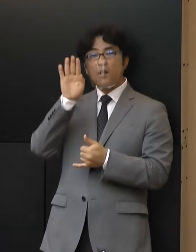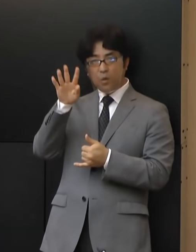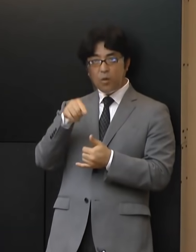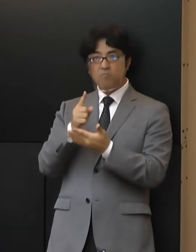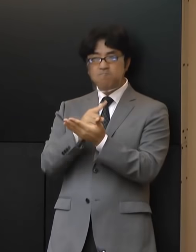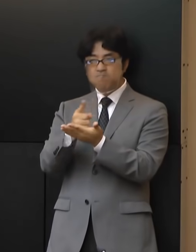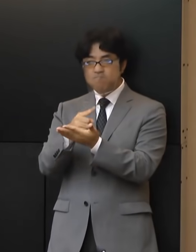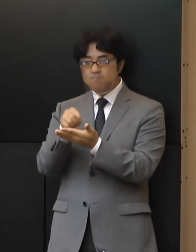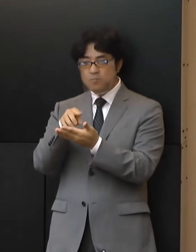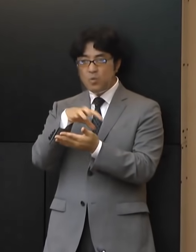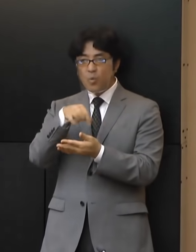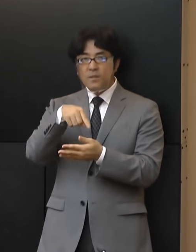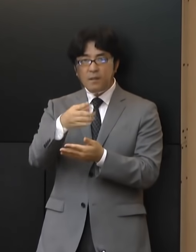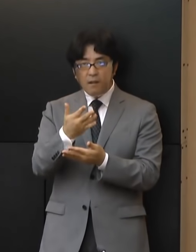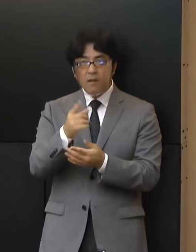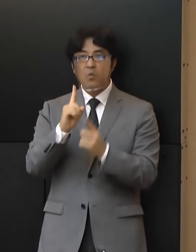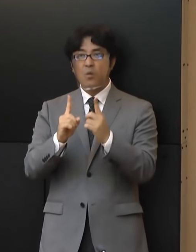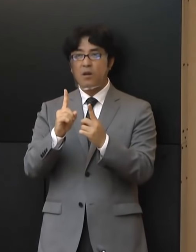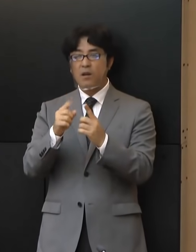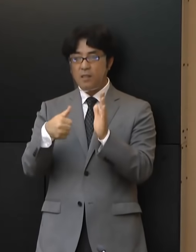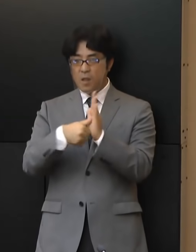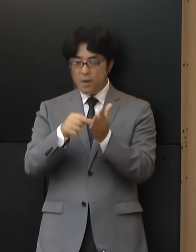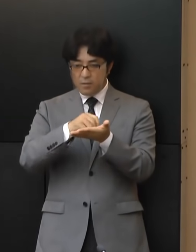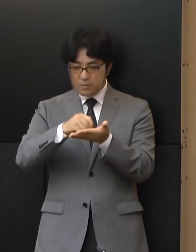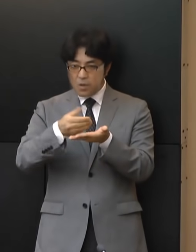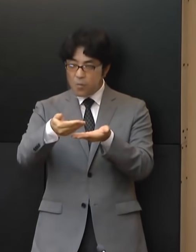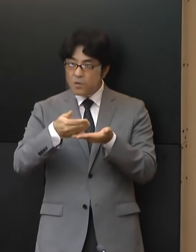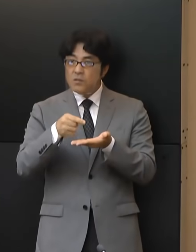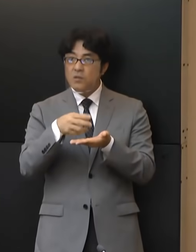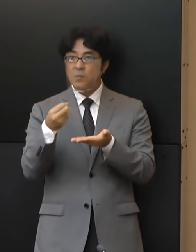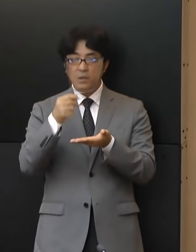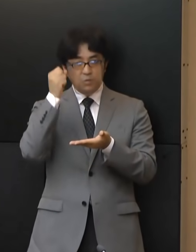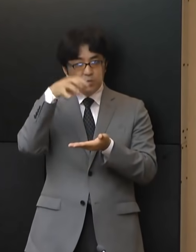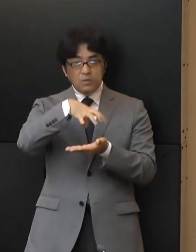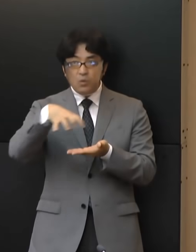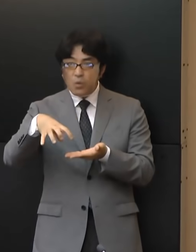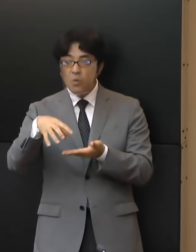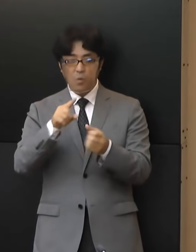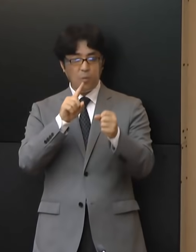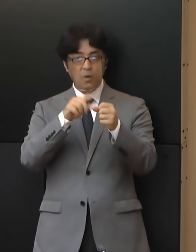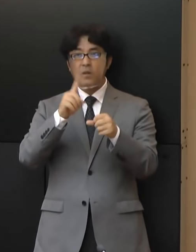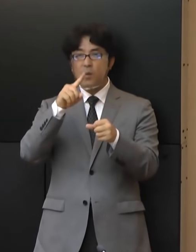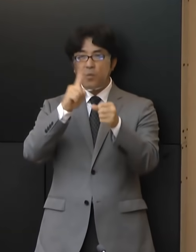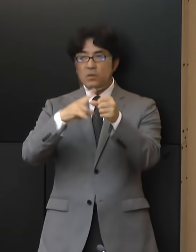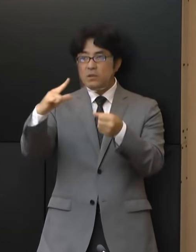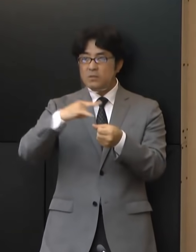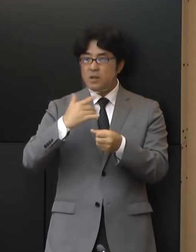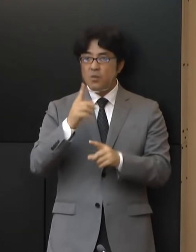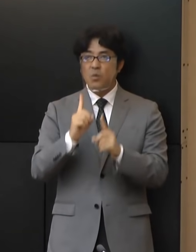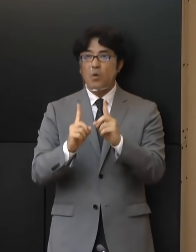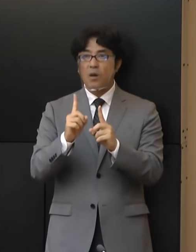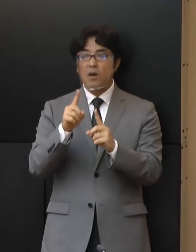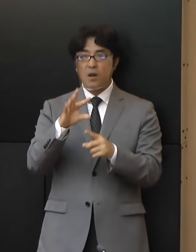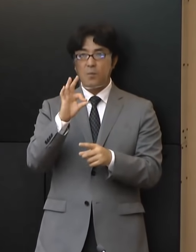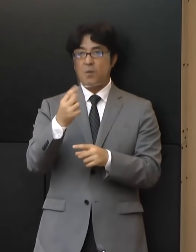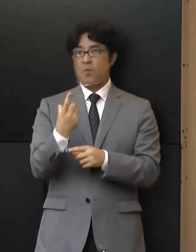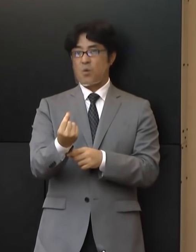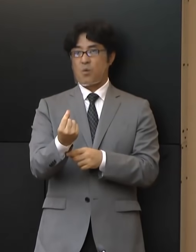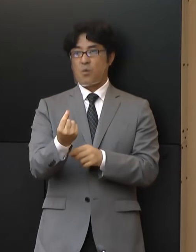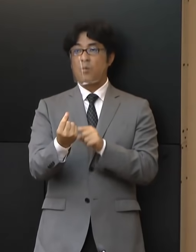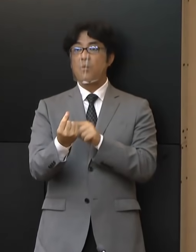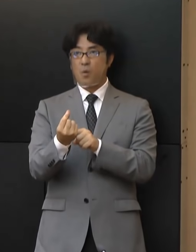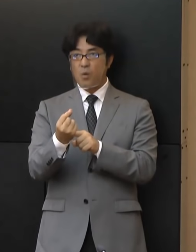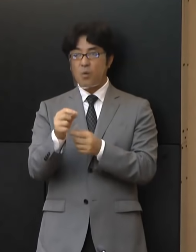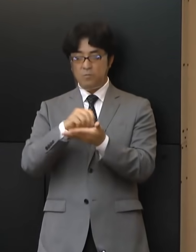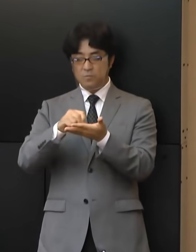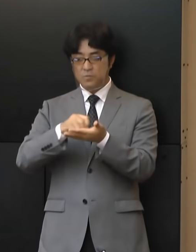っかりと取れるように、お名前を書いていただいたり、宿泊先ですとか、あるいは目的ですとか、そういうことをメモをぜひ、出